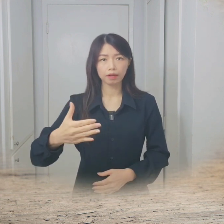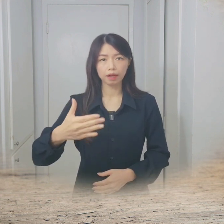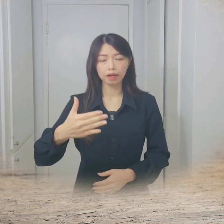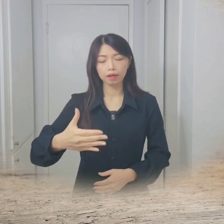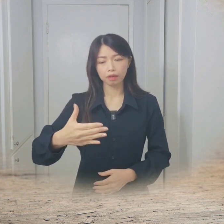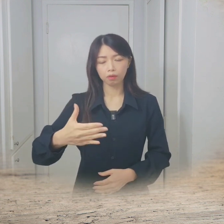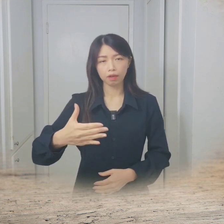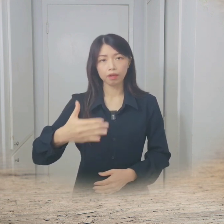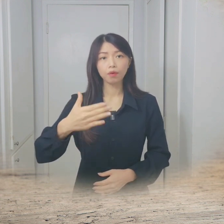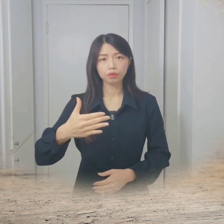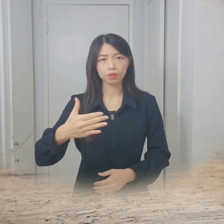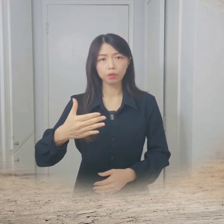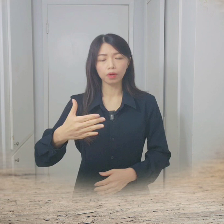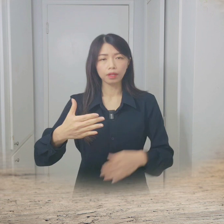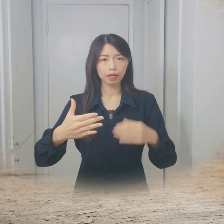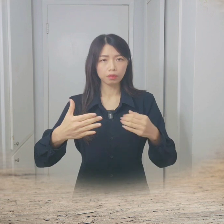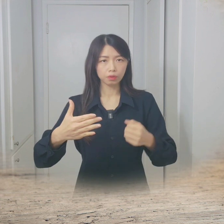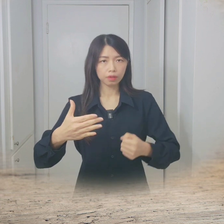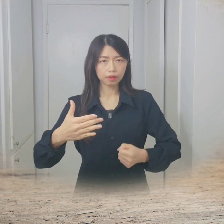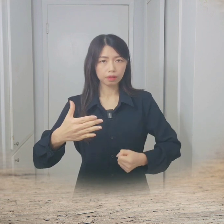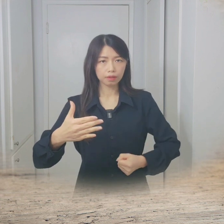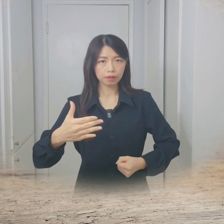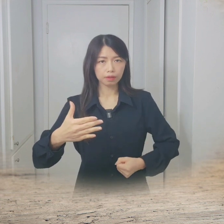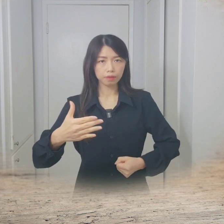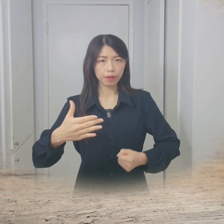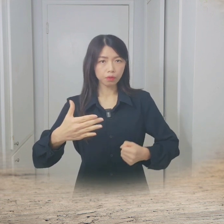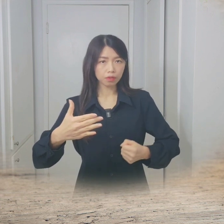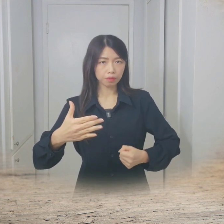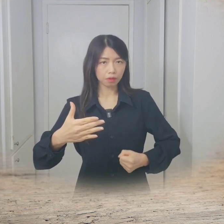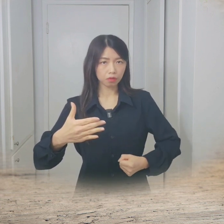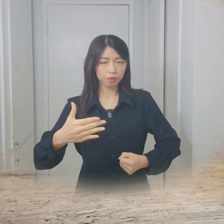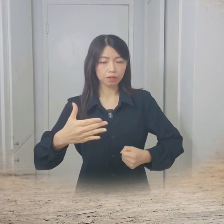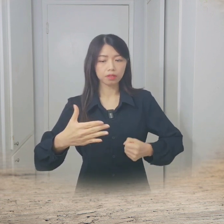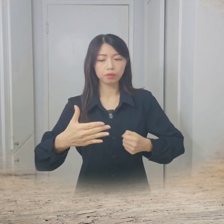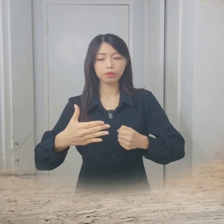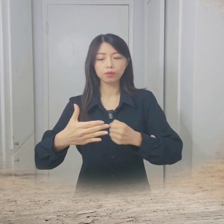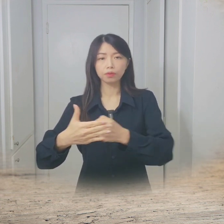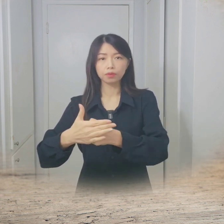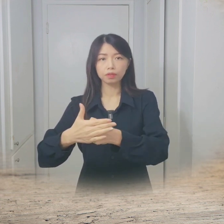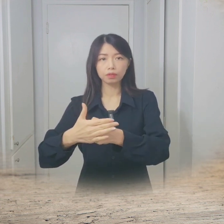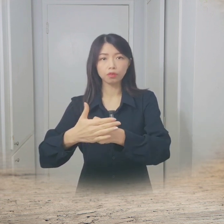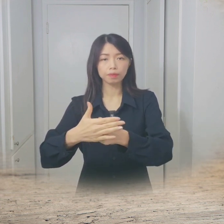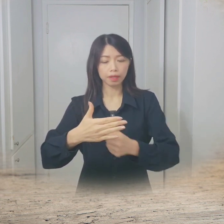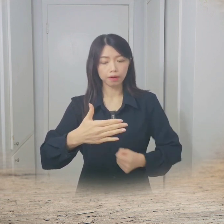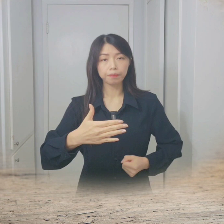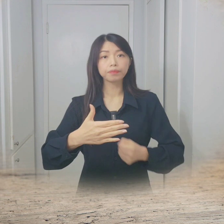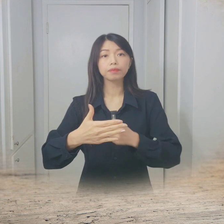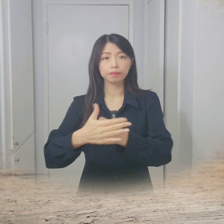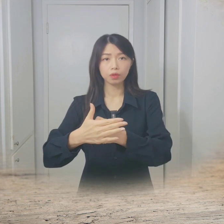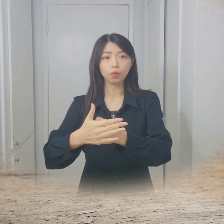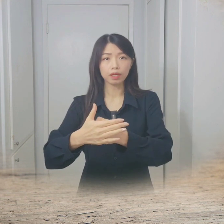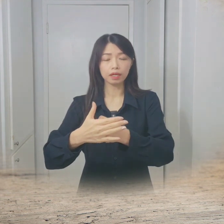밖을 향하게 이렇게 세워주시고 다른 손은 이 배쪽에서부터 주먹을 주시고 쳐주시면 돼요.